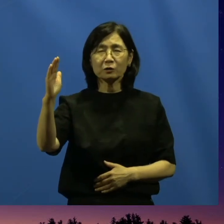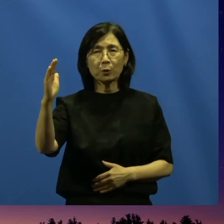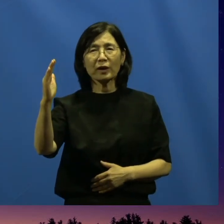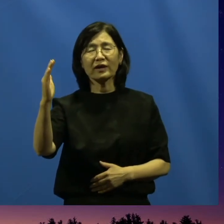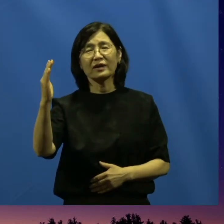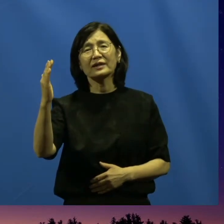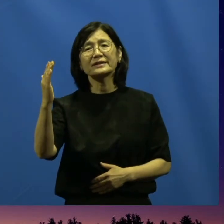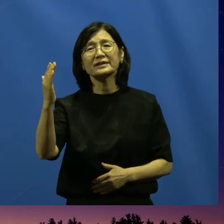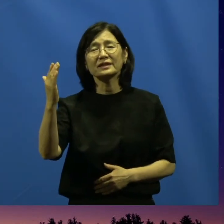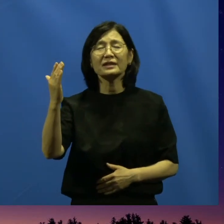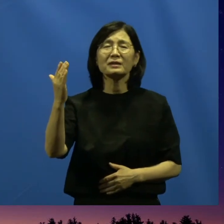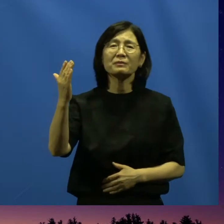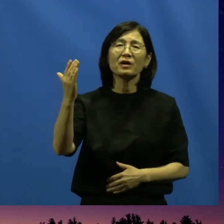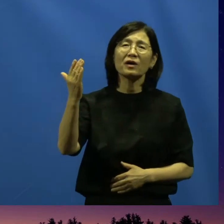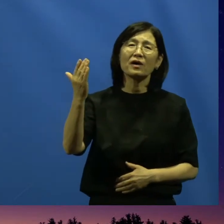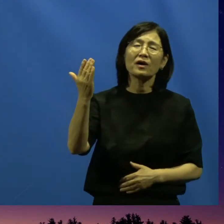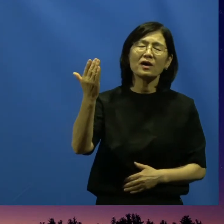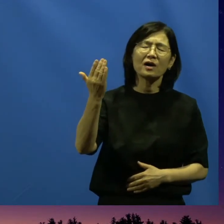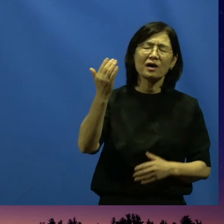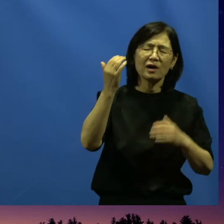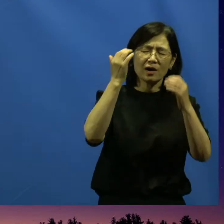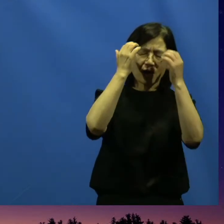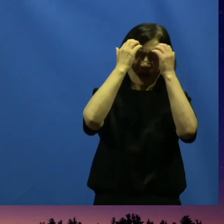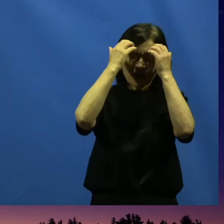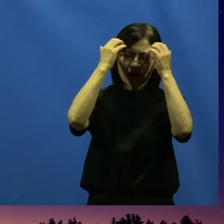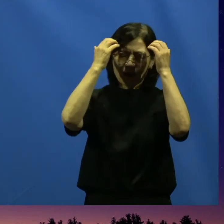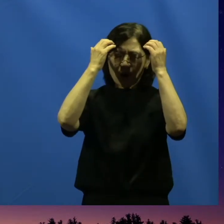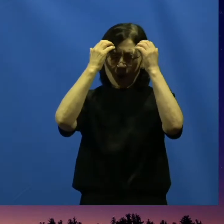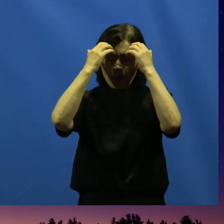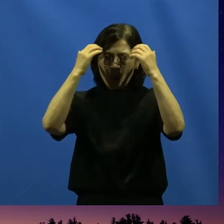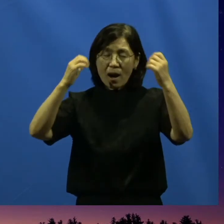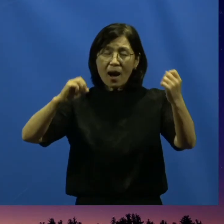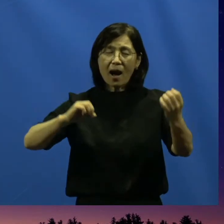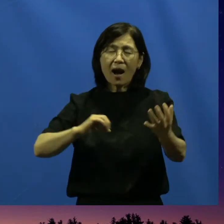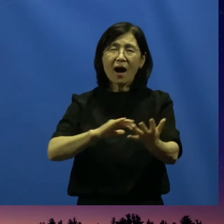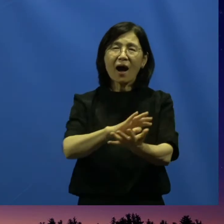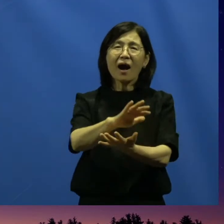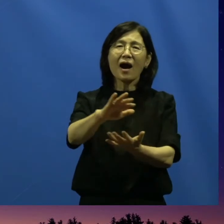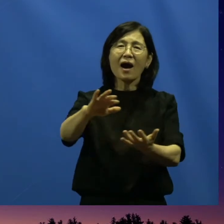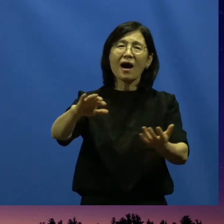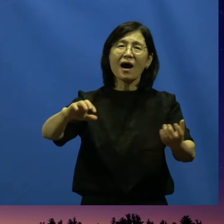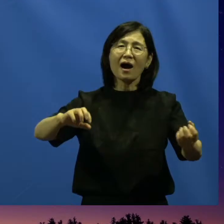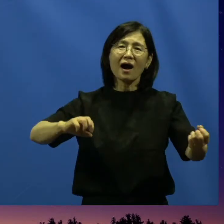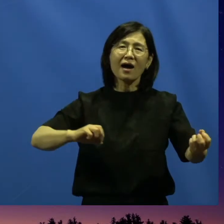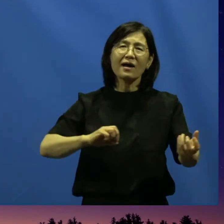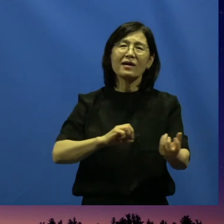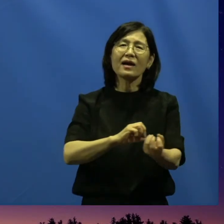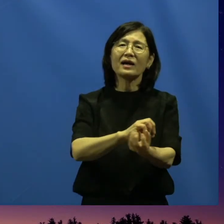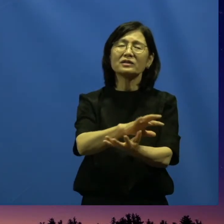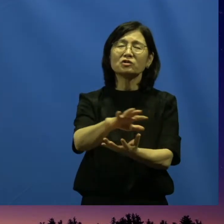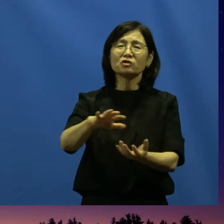피난처가 되시며 환난 중에 우리의